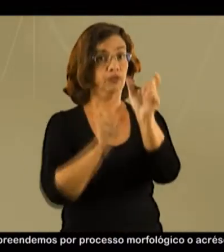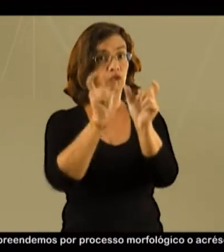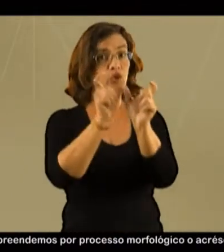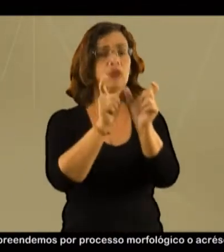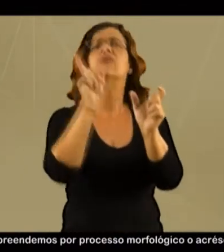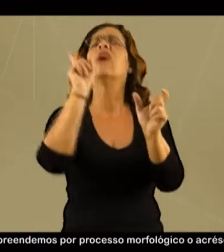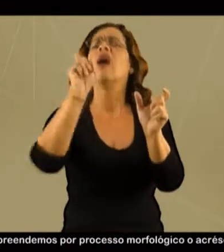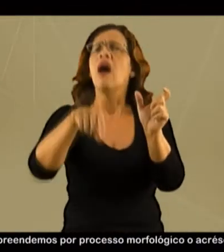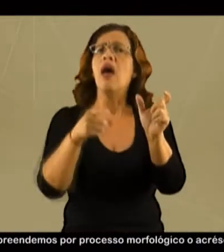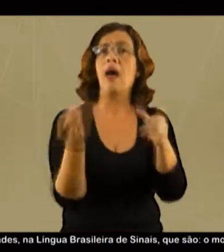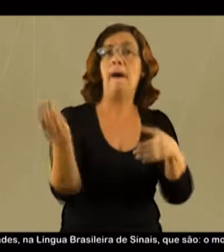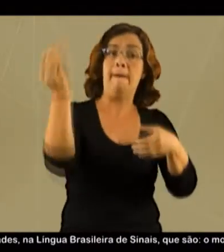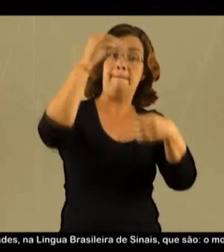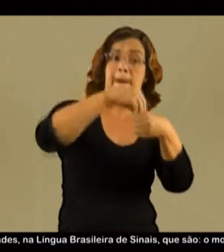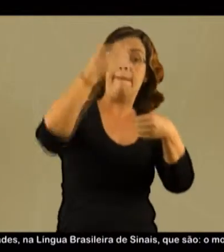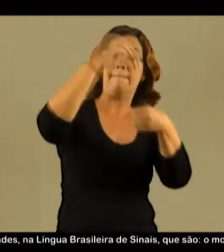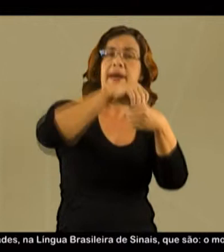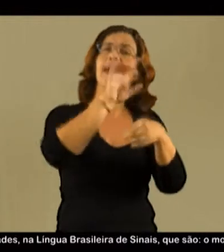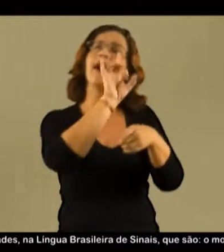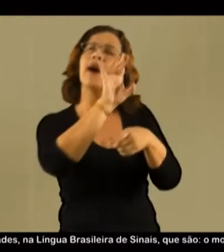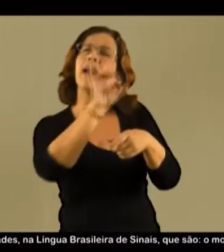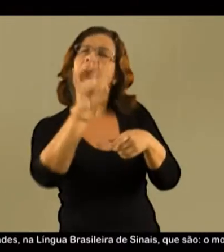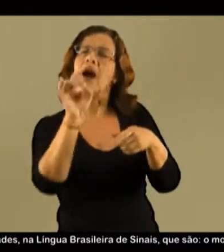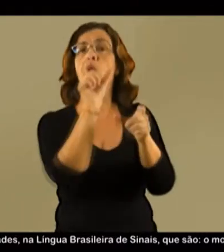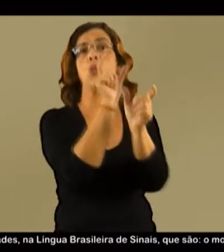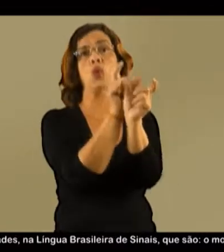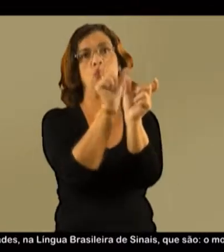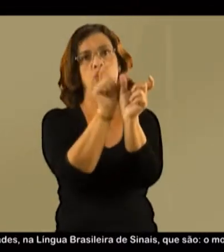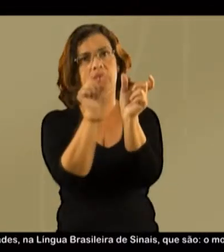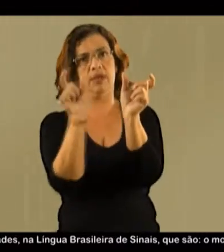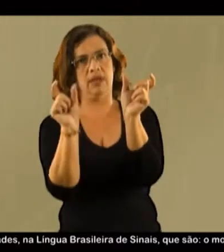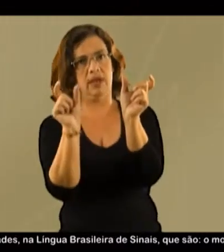o acréscimo das unidades na língua brasileira de sinais, que são: